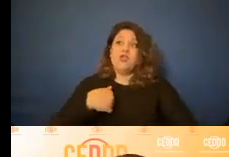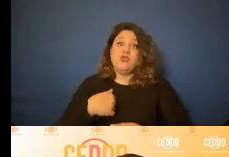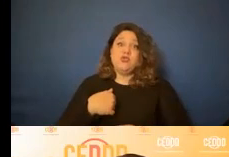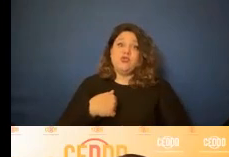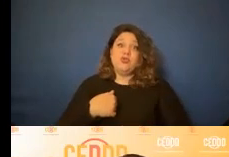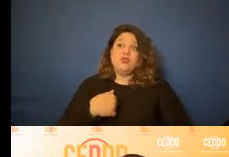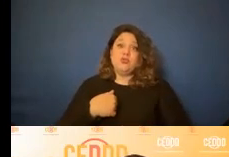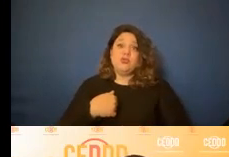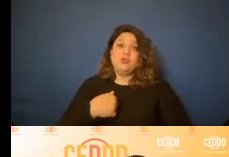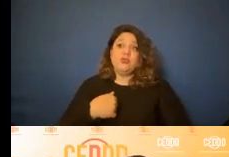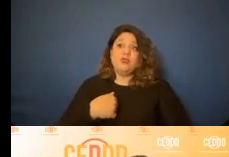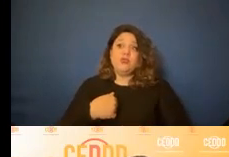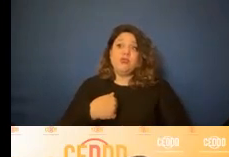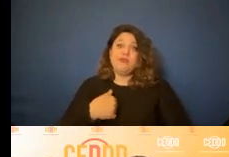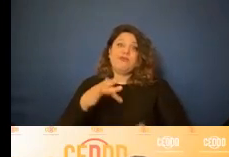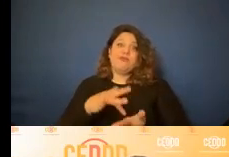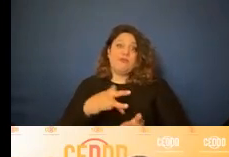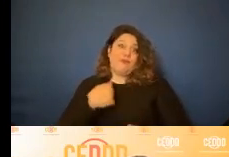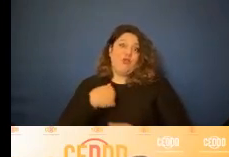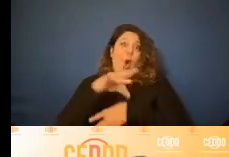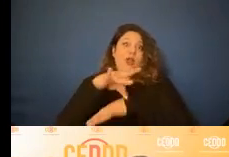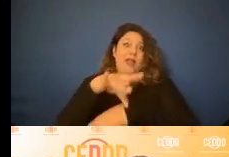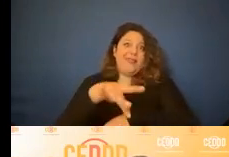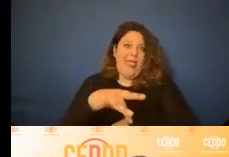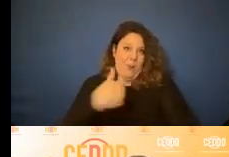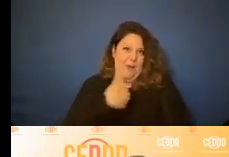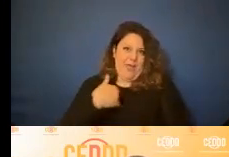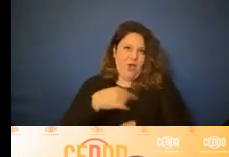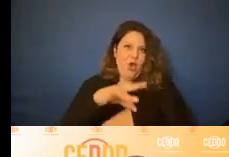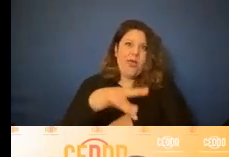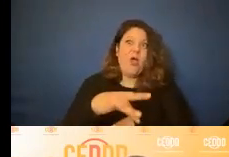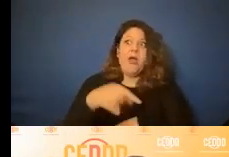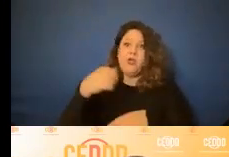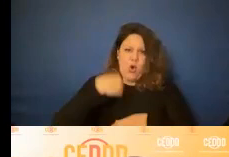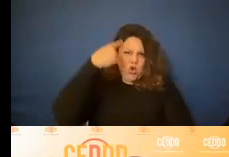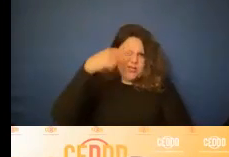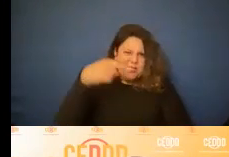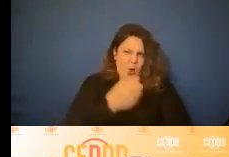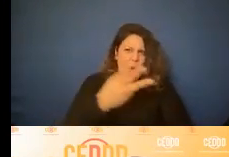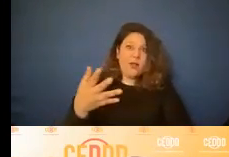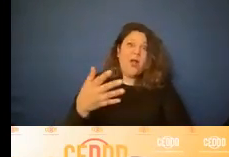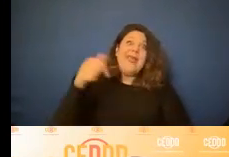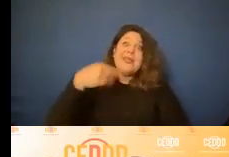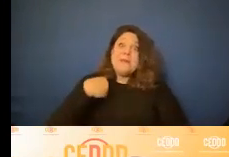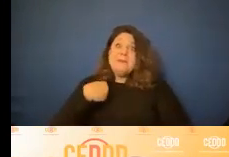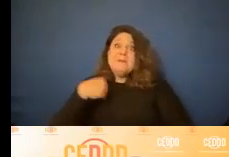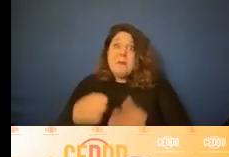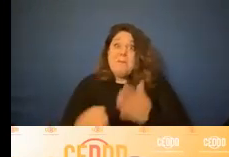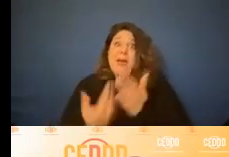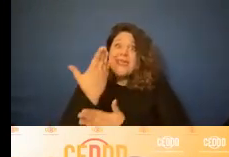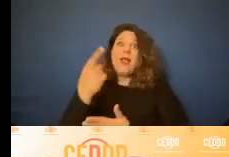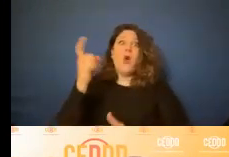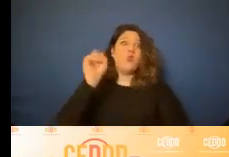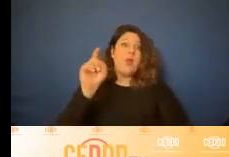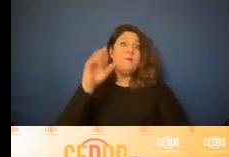que ir gestionando. Esta misma mañana una profesora me ha dicho, mira, este alumno tiene ideación